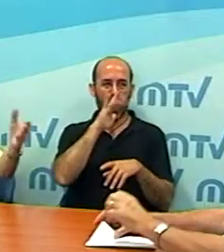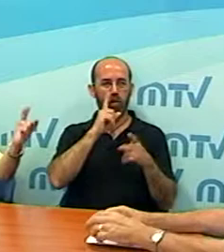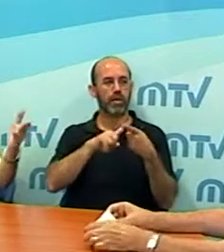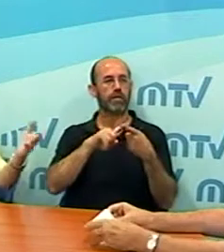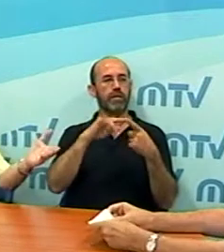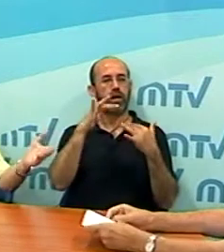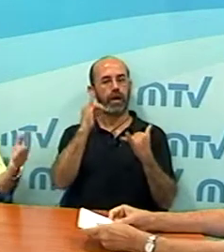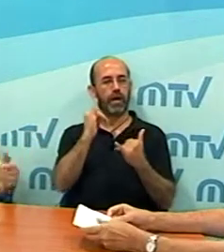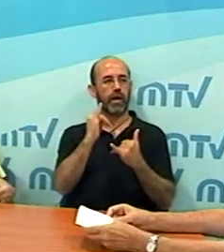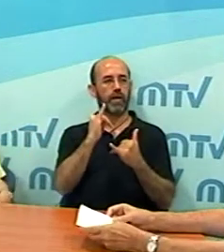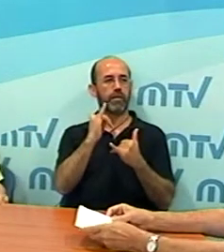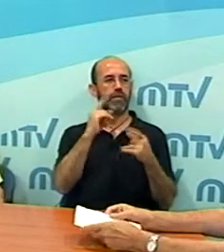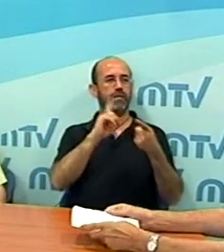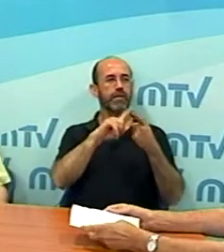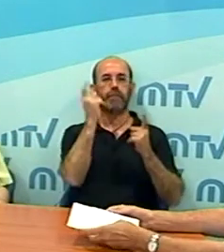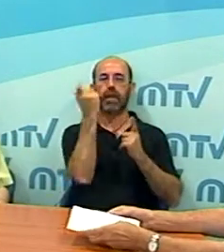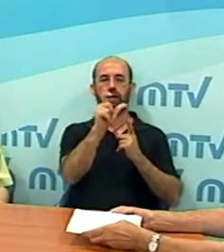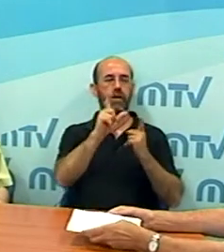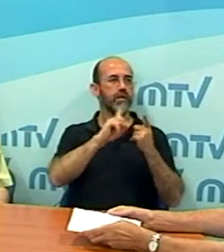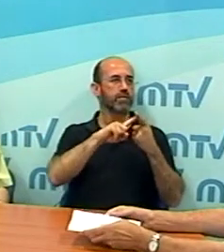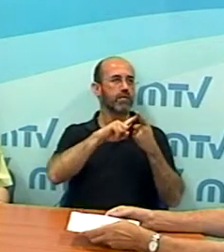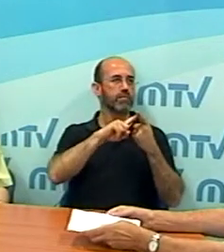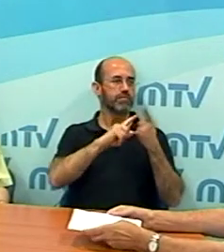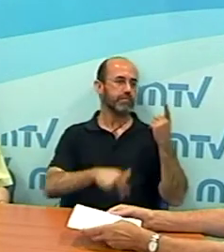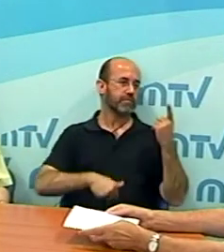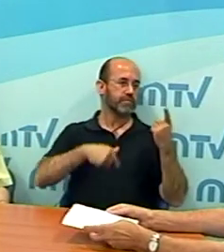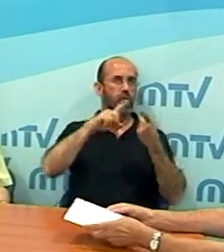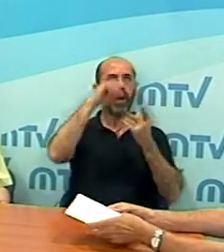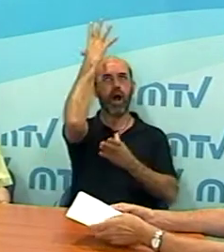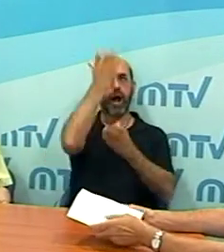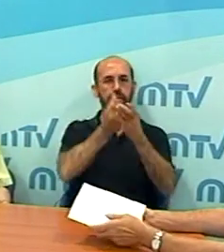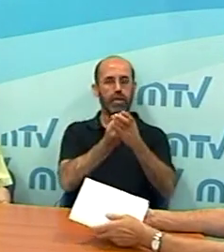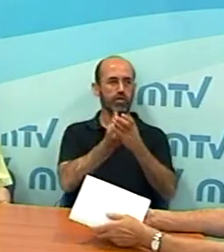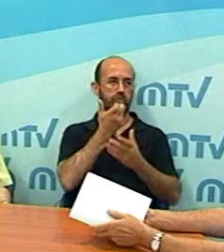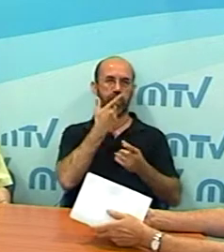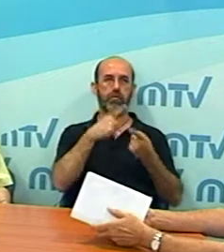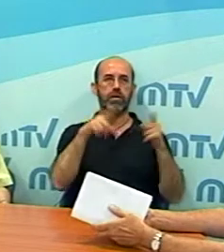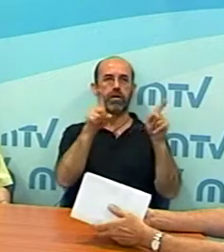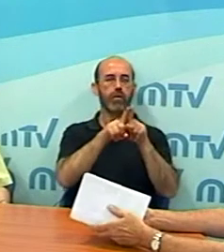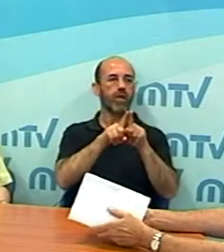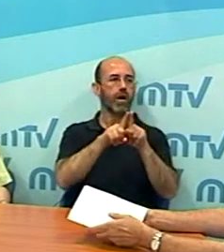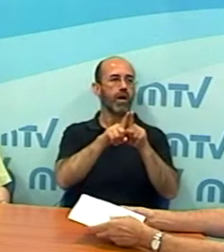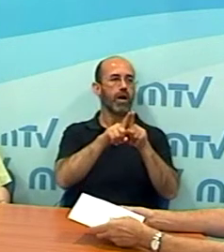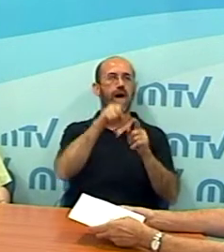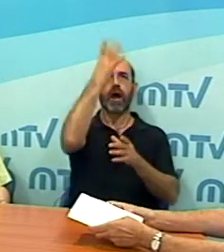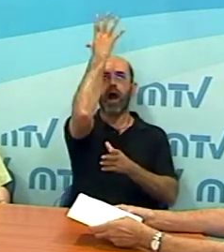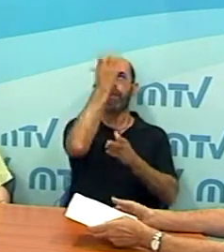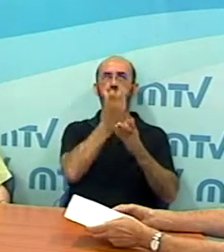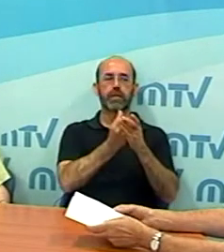términos que son abstractos, que no se pueden manifestar, diría yo, de una